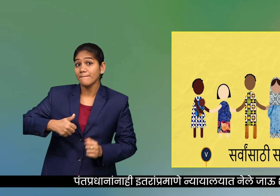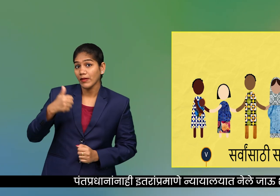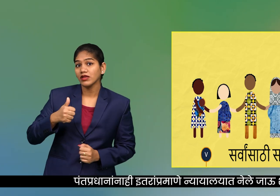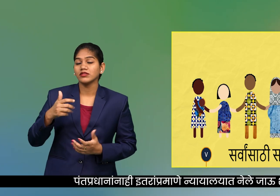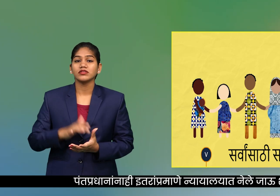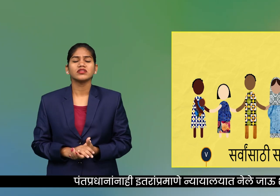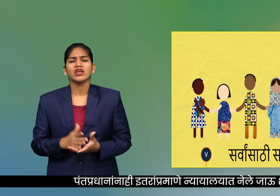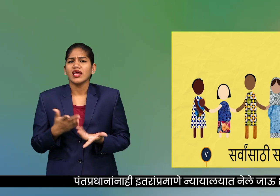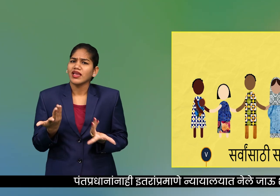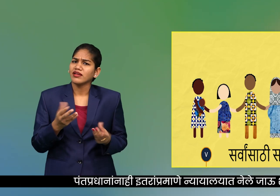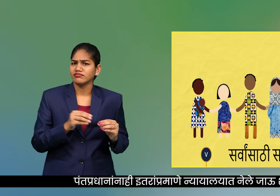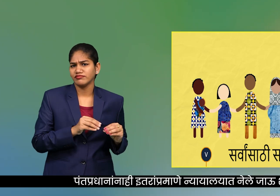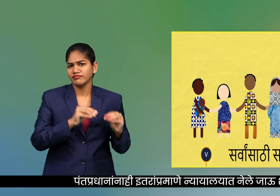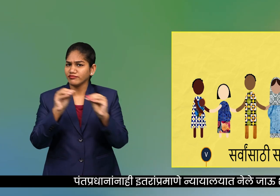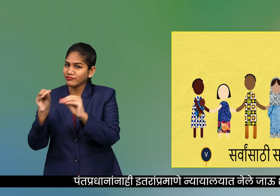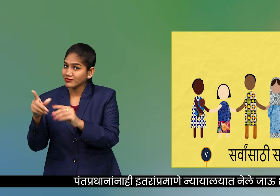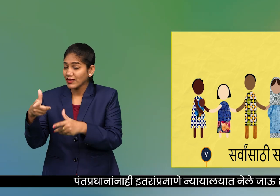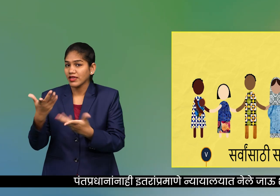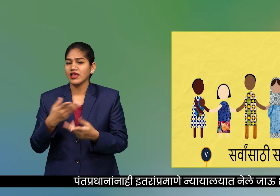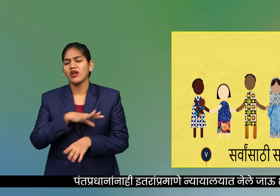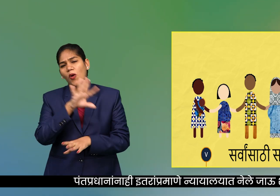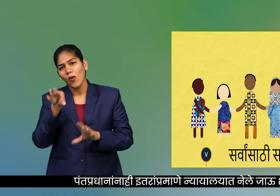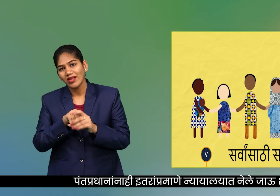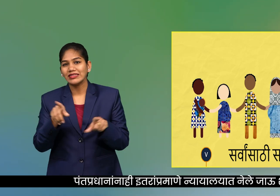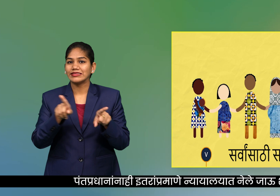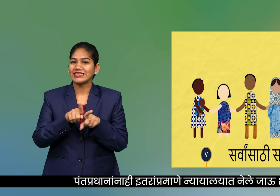पंतप्रधानांनाही इतर प्रमाणे न्यायालयात नेले जाऊ शकते.